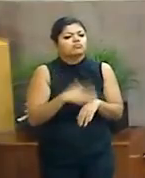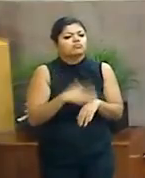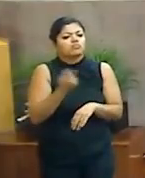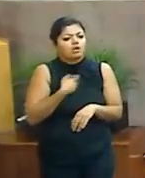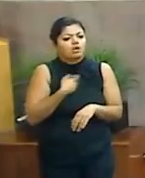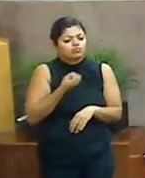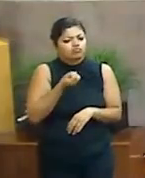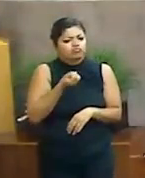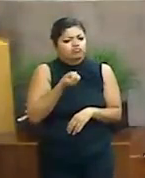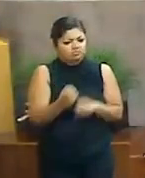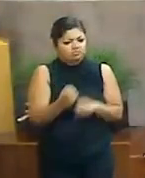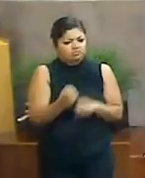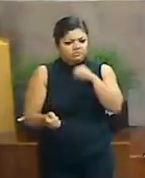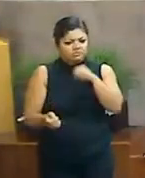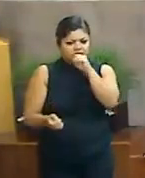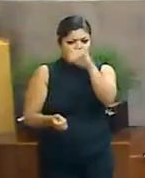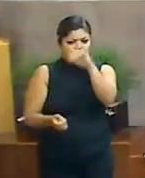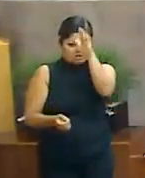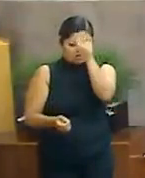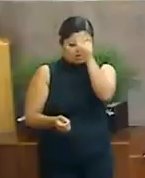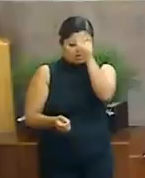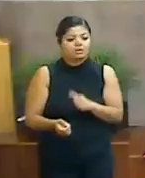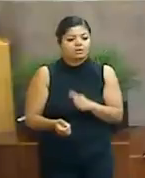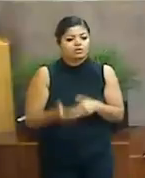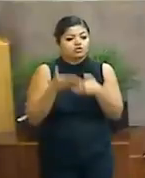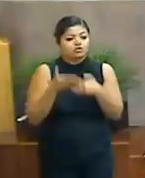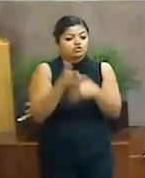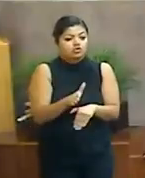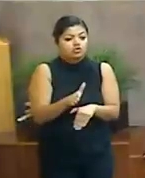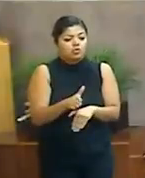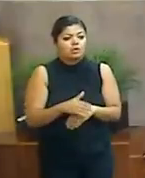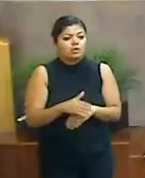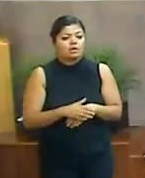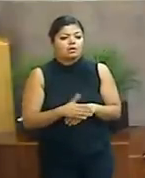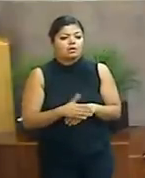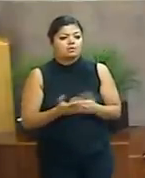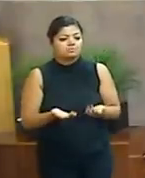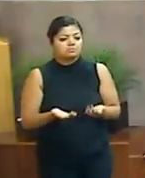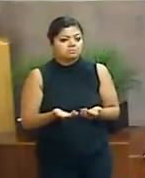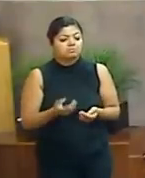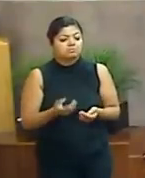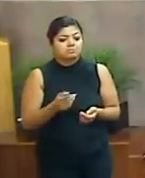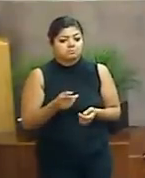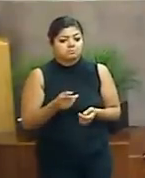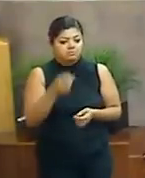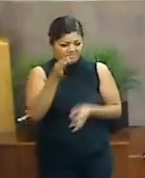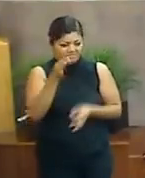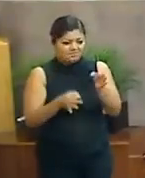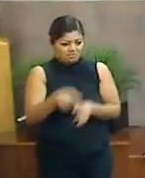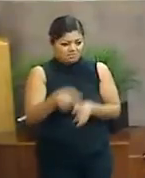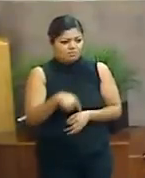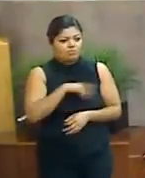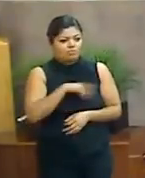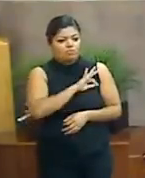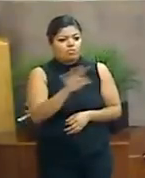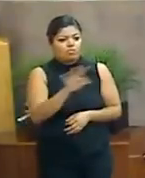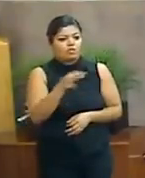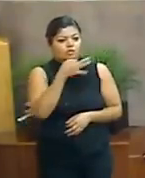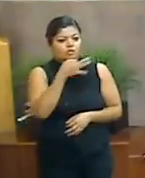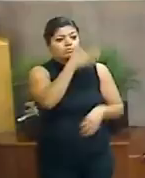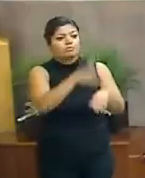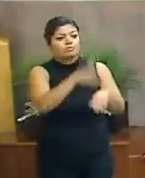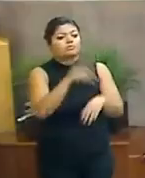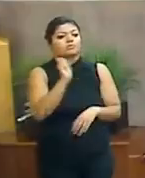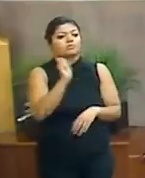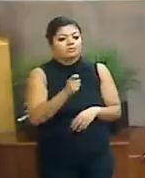comparto la propuesta relativa a que una vez esté el tribunal puede producirse acerca de la